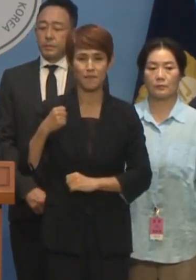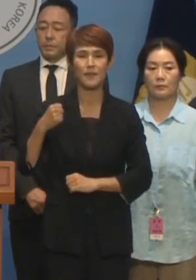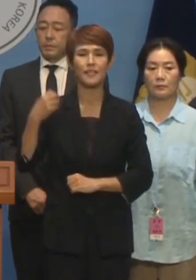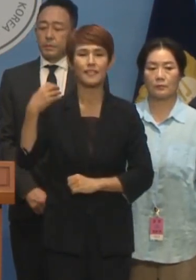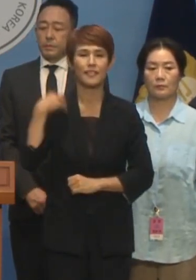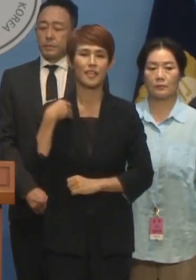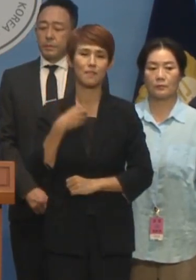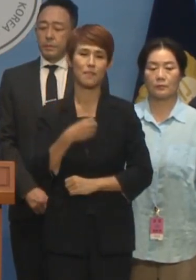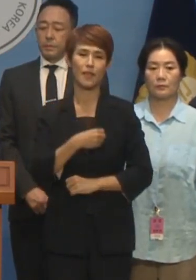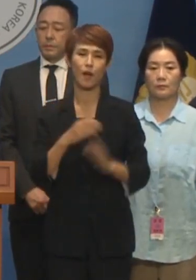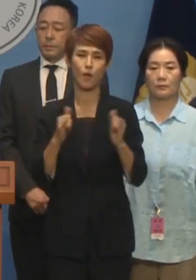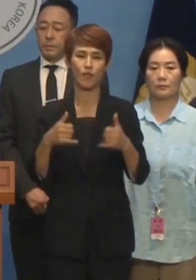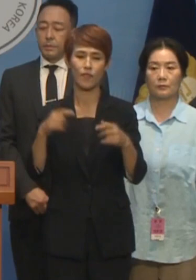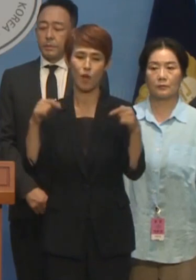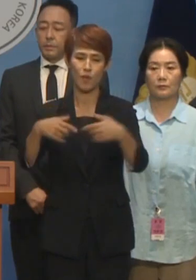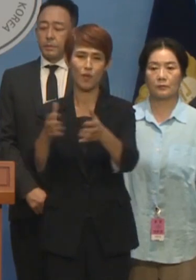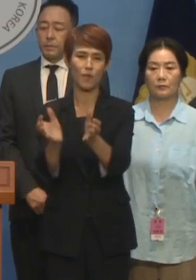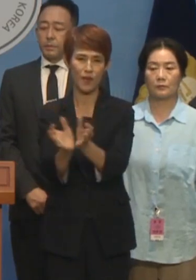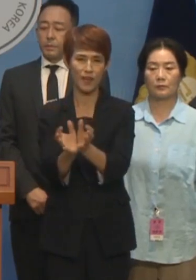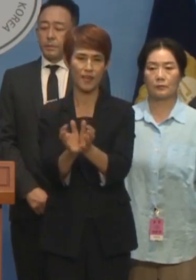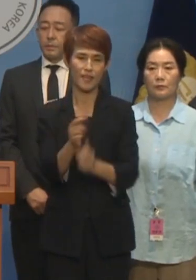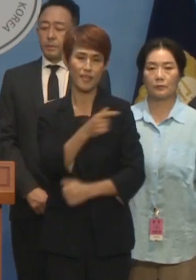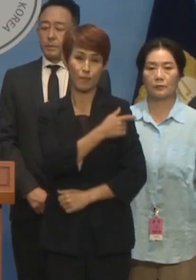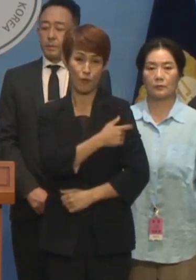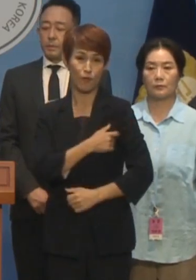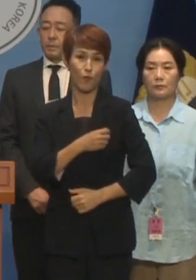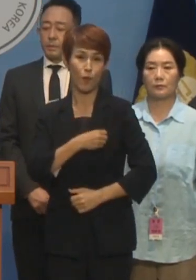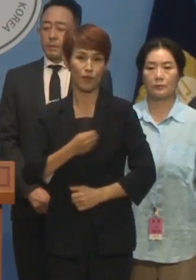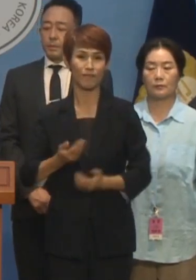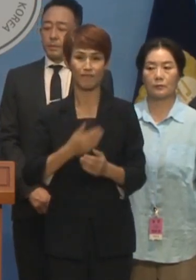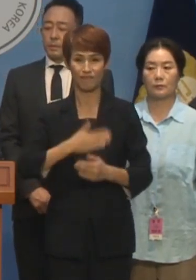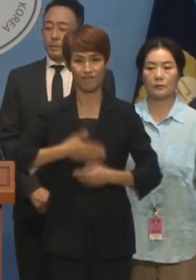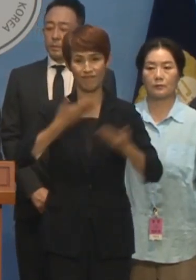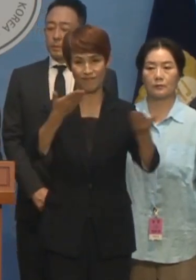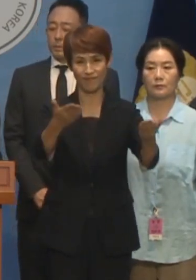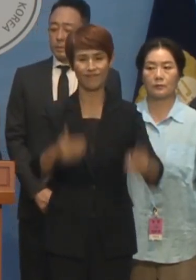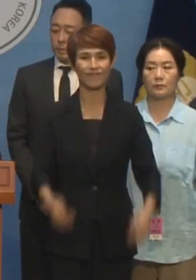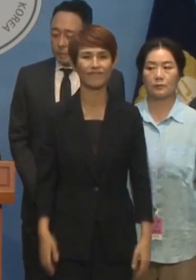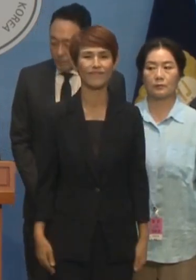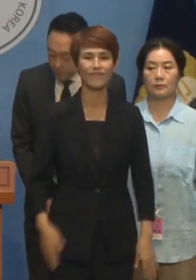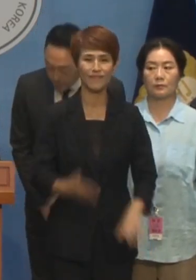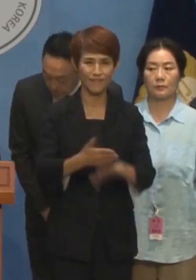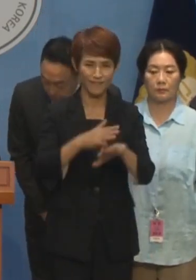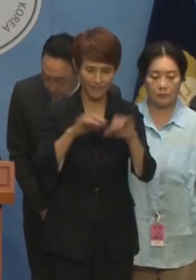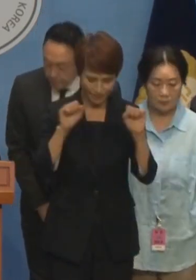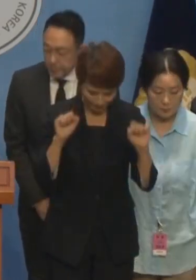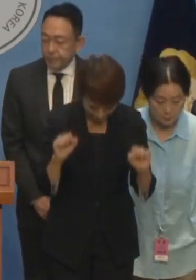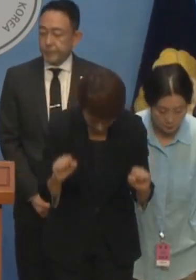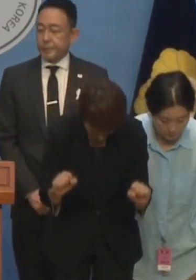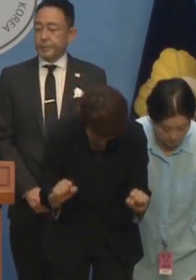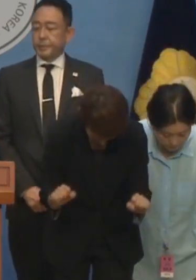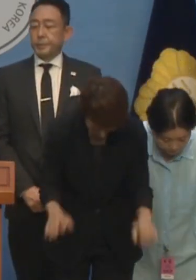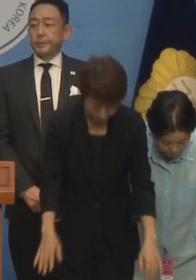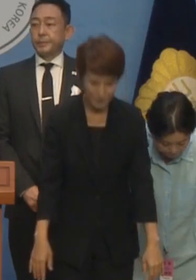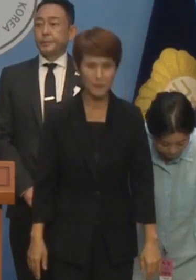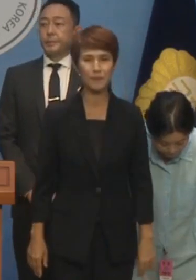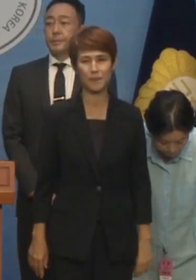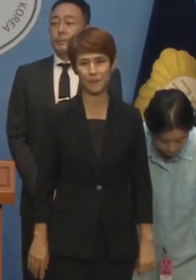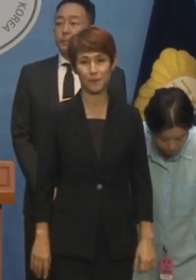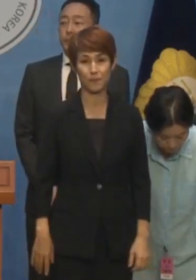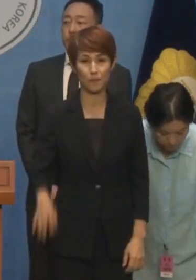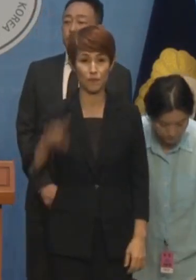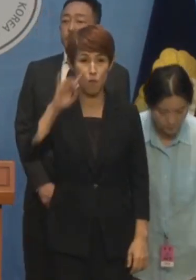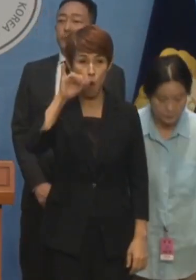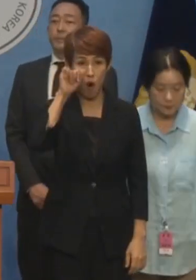국민힘 책임당원협의회 임원 및 회원 일동 감사합니다. 혹시 질의하실 분